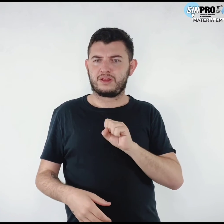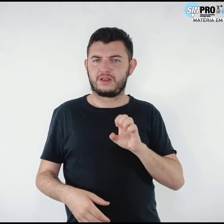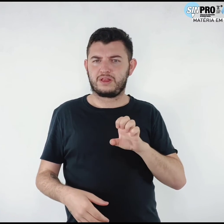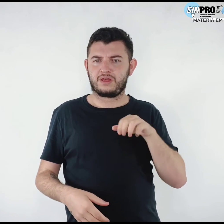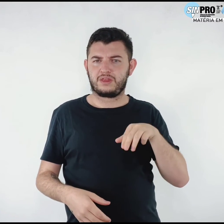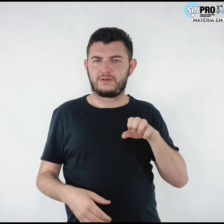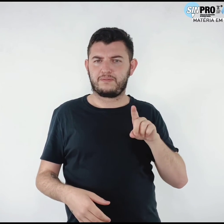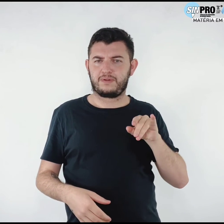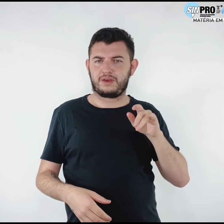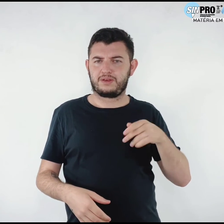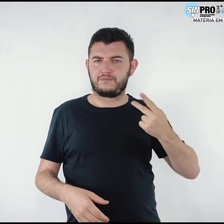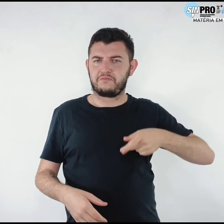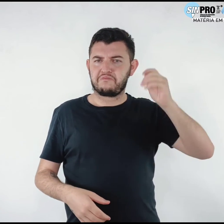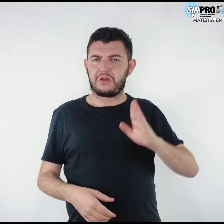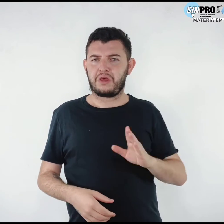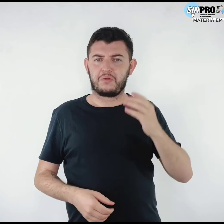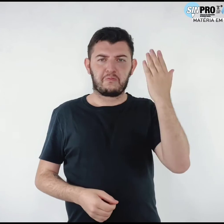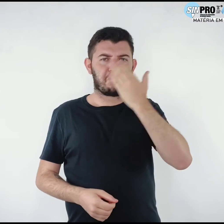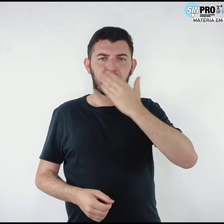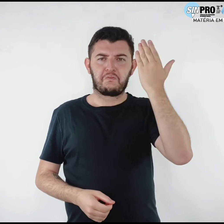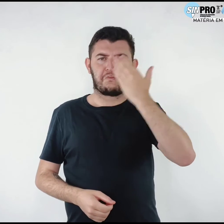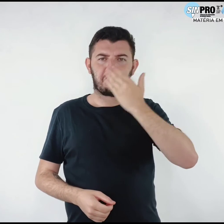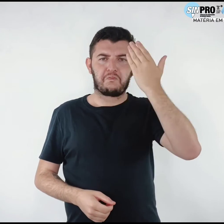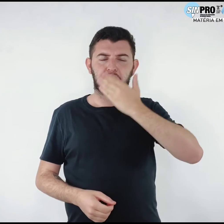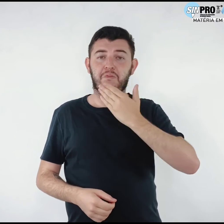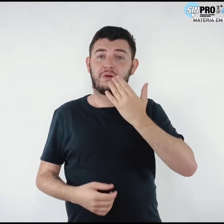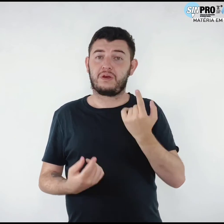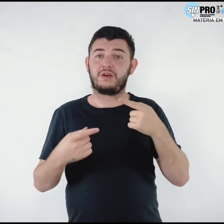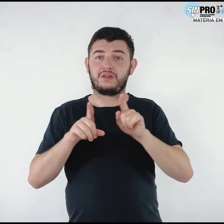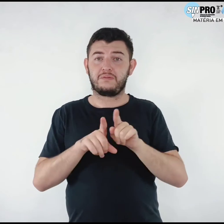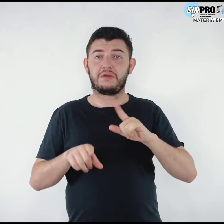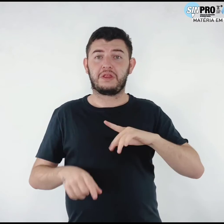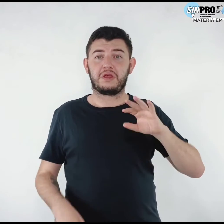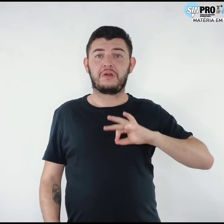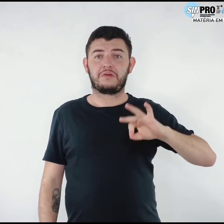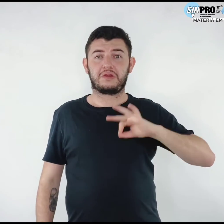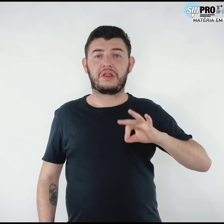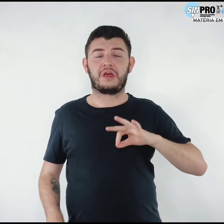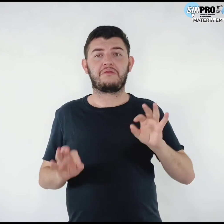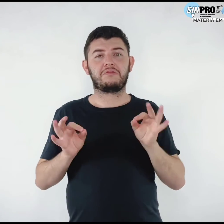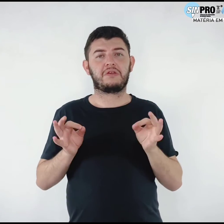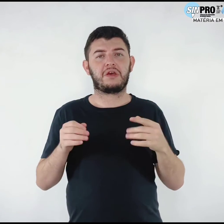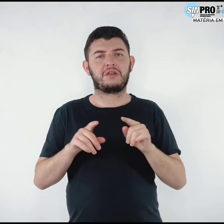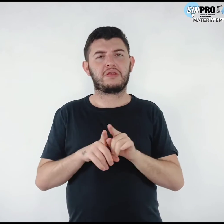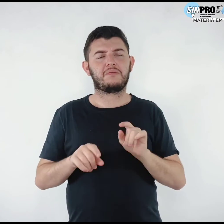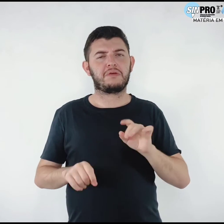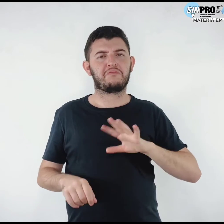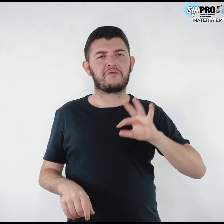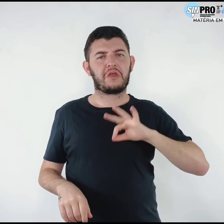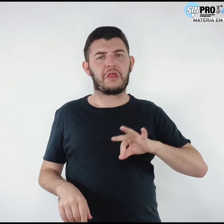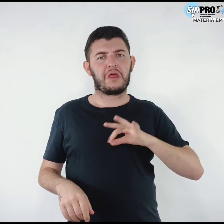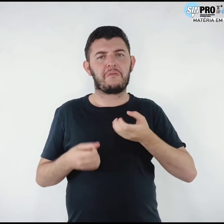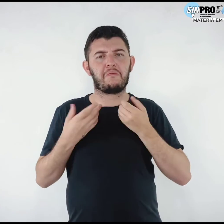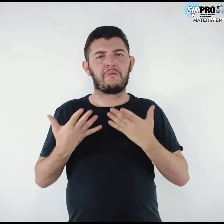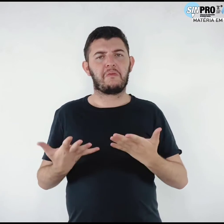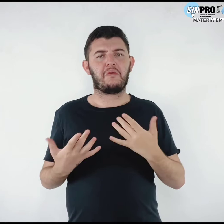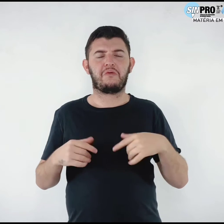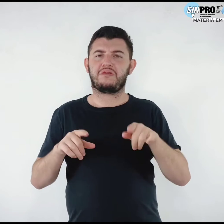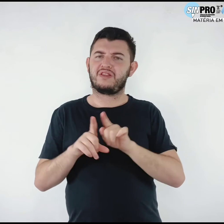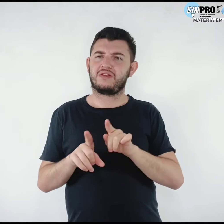e, geralmente, mesmo sendo assalariada com boa remuneração ou viver da renda